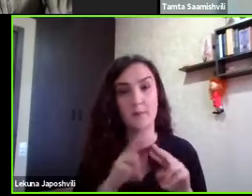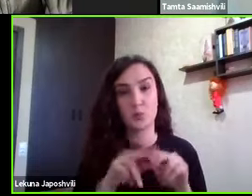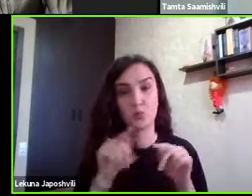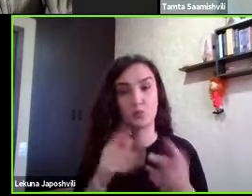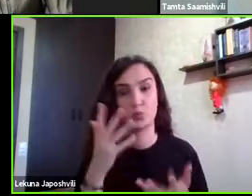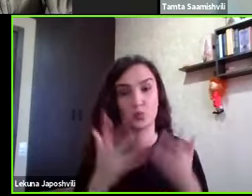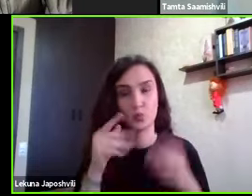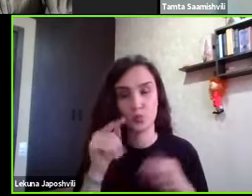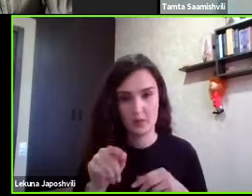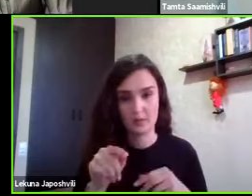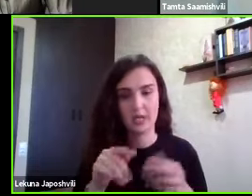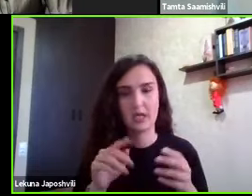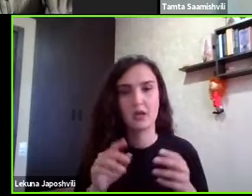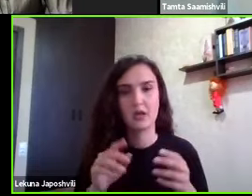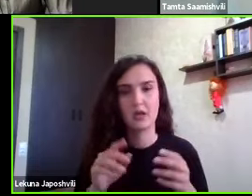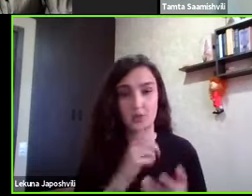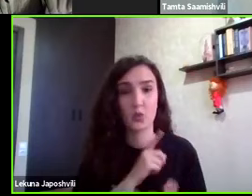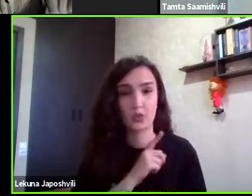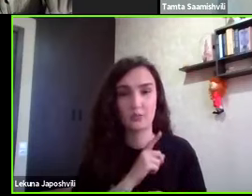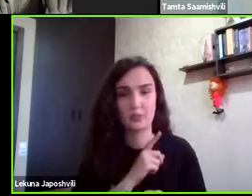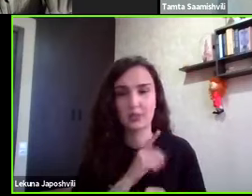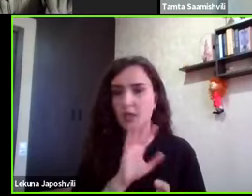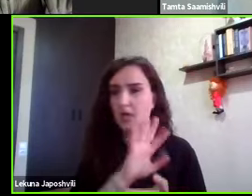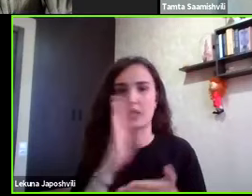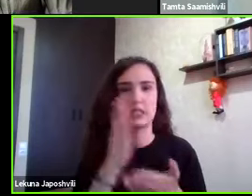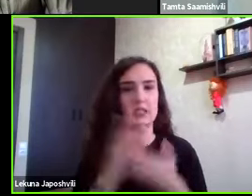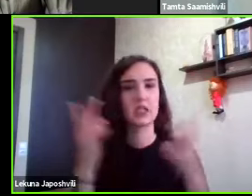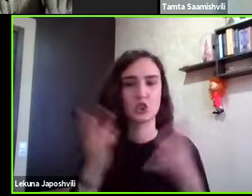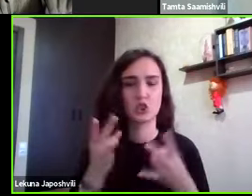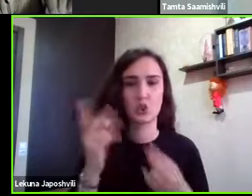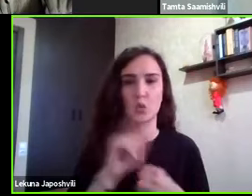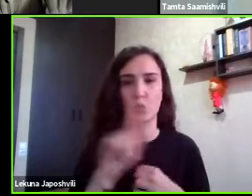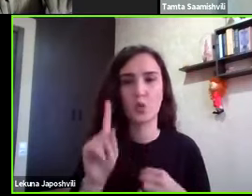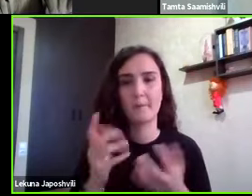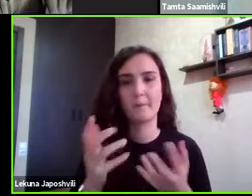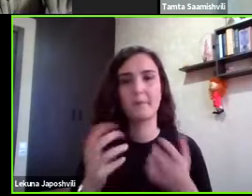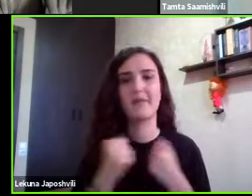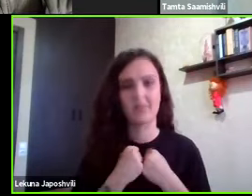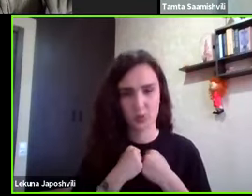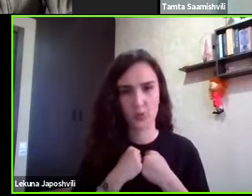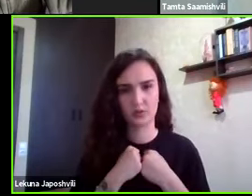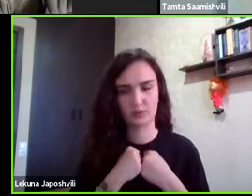თუ ამ ზეგააქტიურებას ველოდებით, არ არის საჭირო, რომ